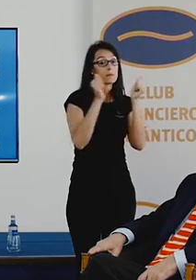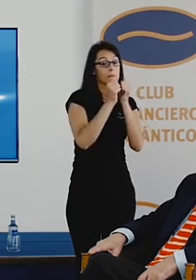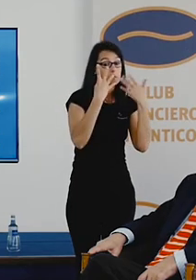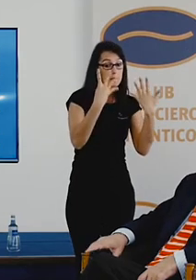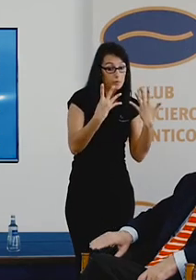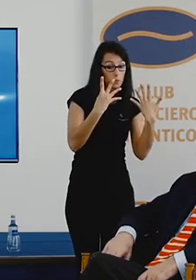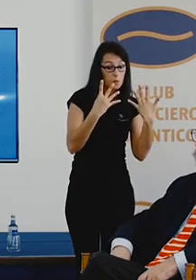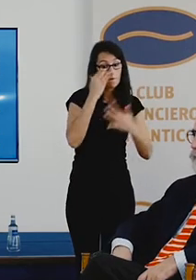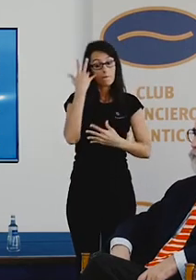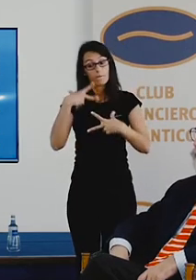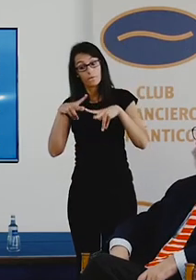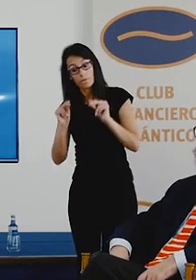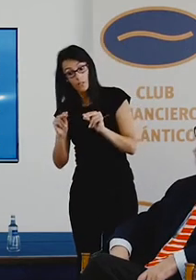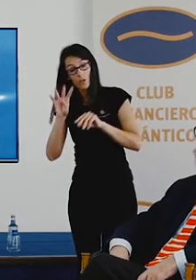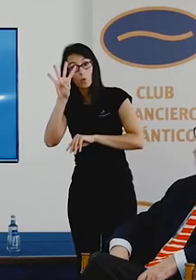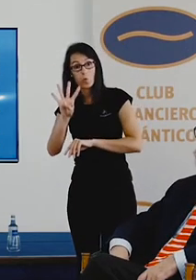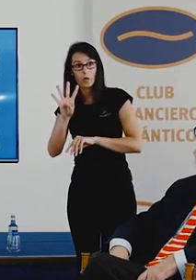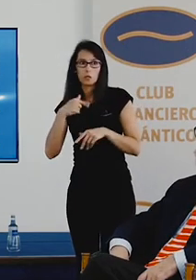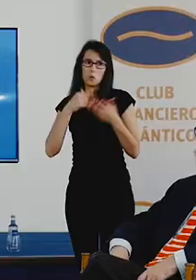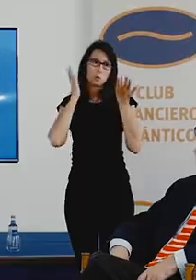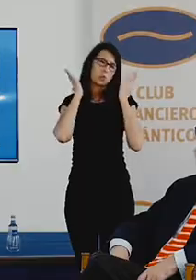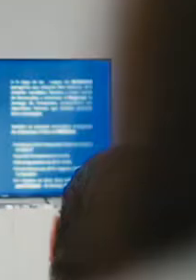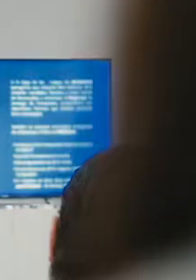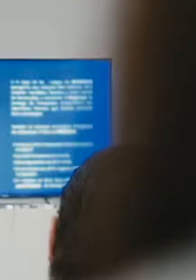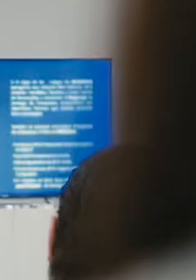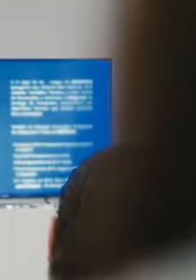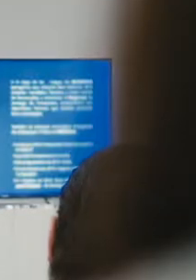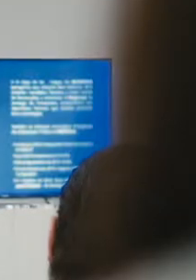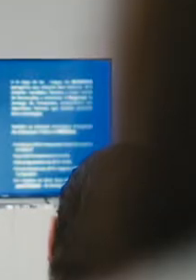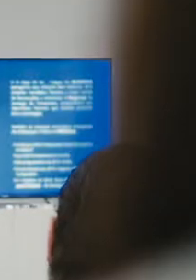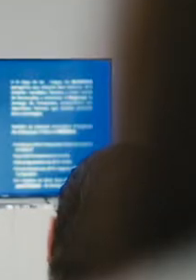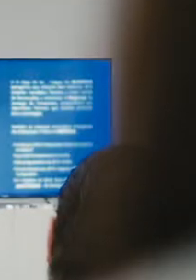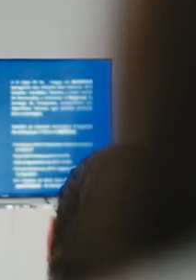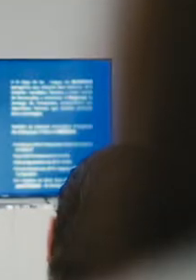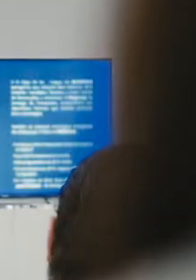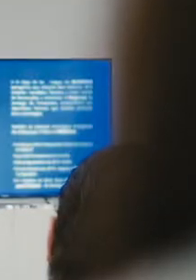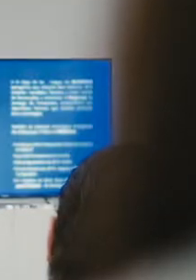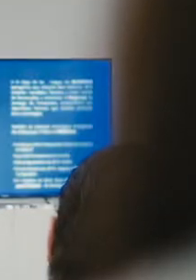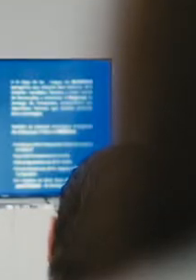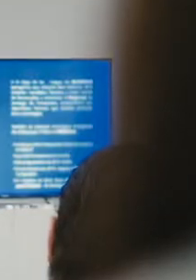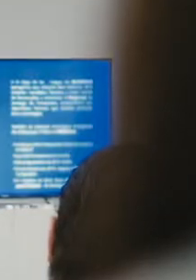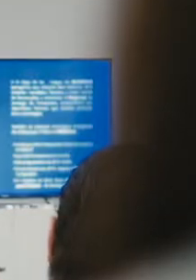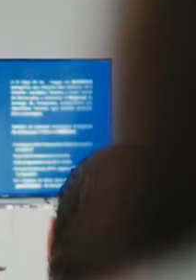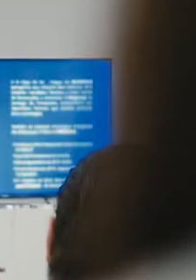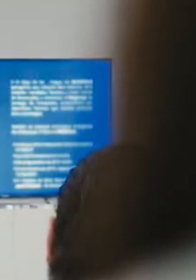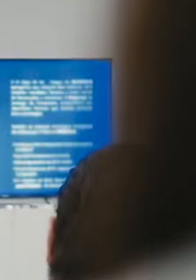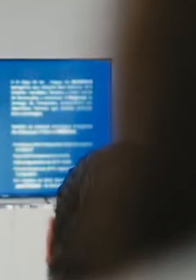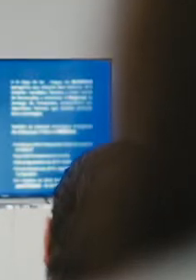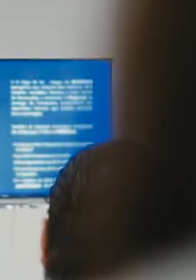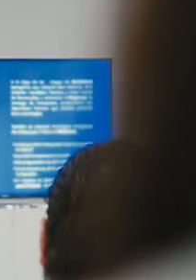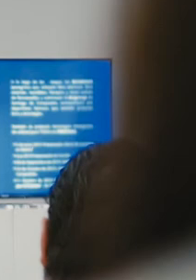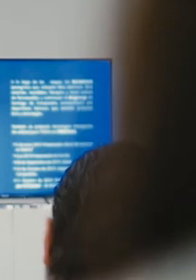en 6 etapas. Dice, pero nosotros somos muy brutos. Para gente normal yo creo que os salen 13 etapas. Y nos diseñó las etapas. Digo, salen